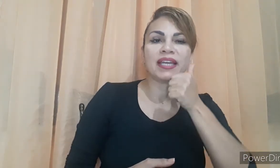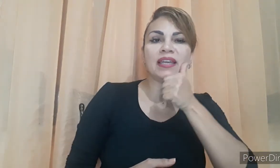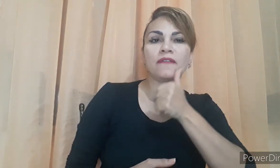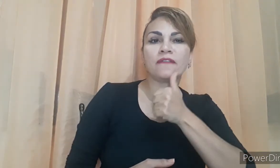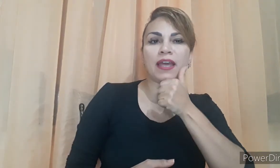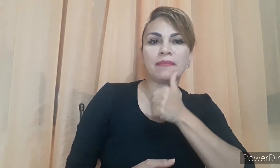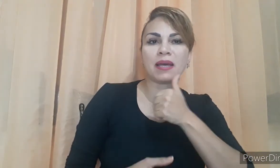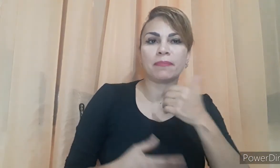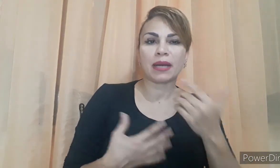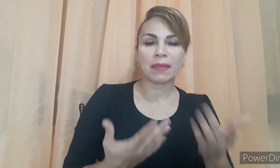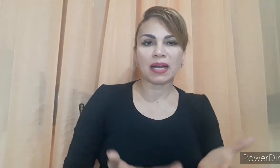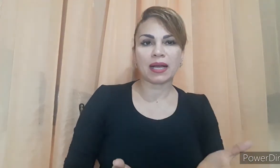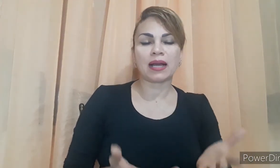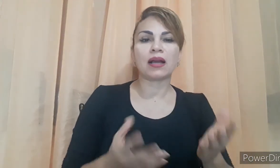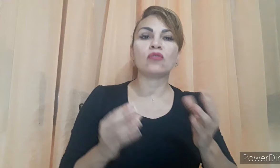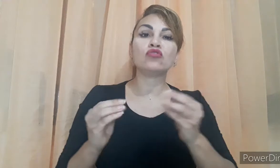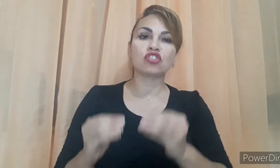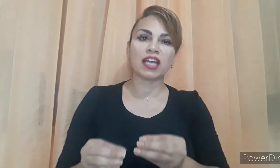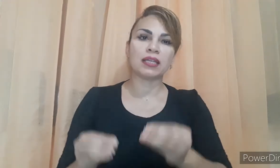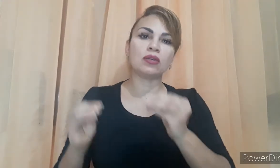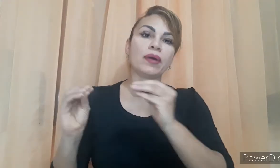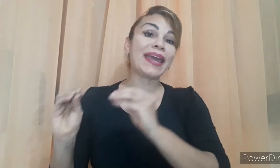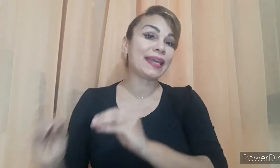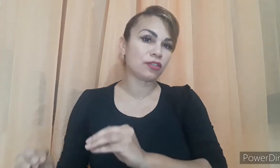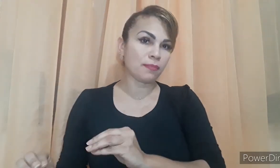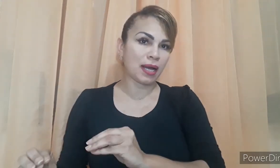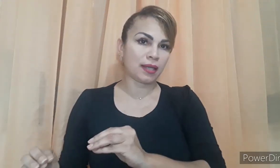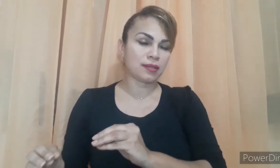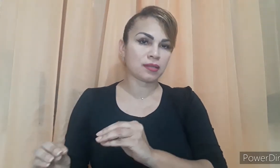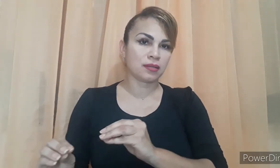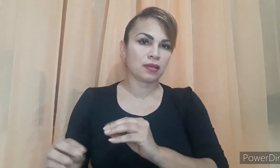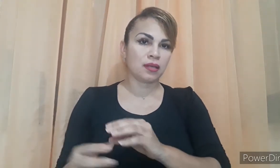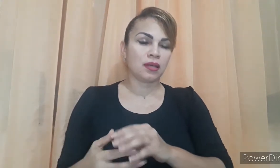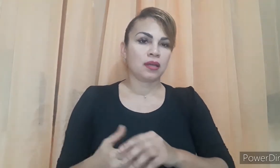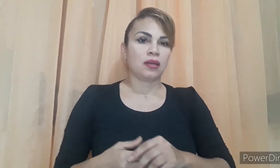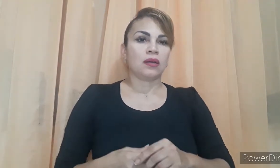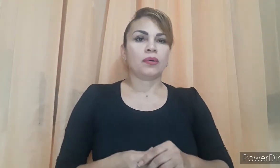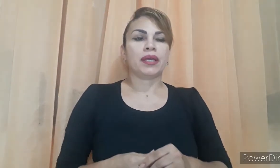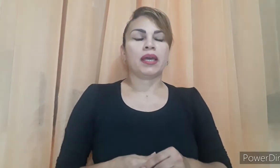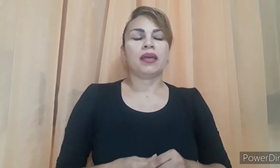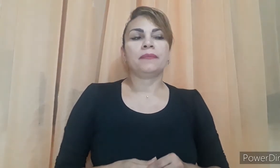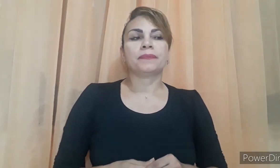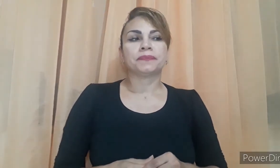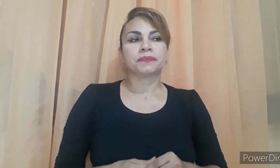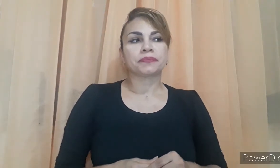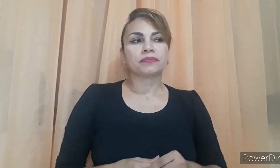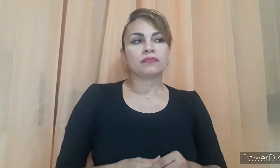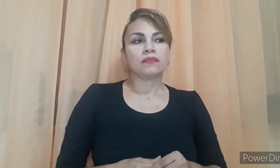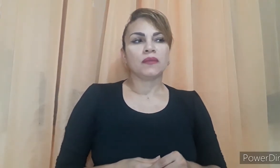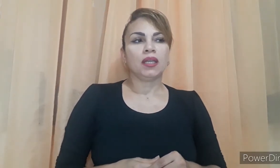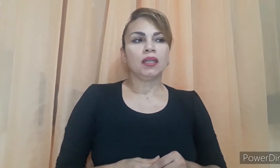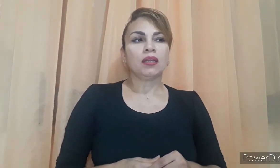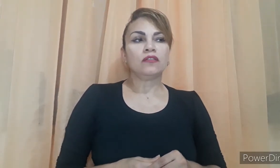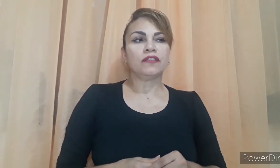e fêmea para marcar o gênero em animais, ok? Então